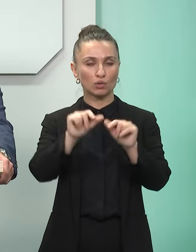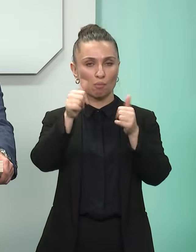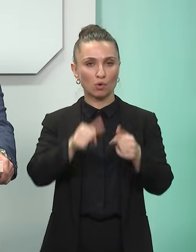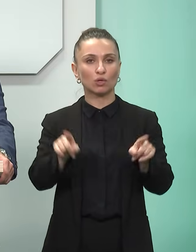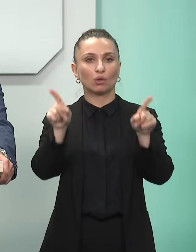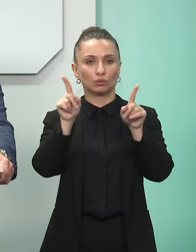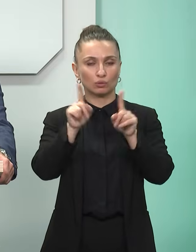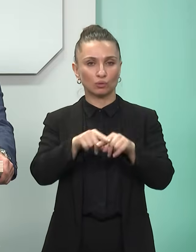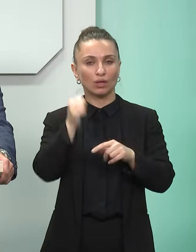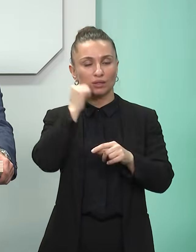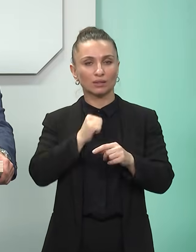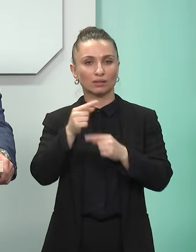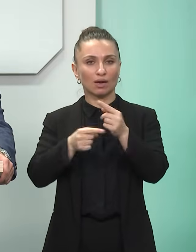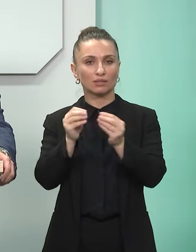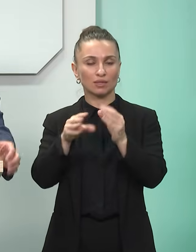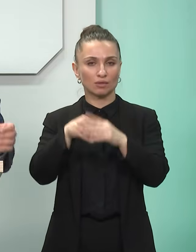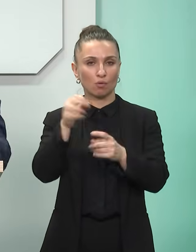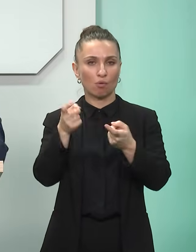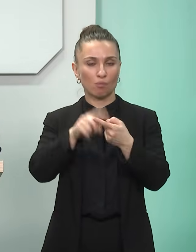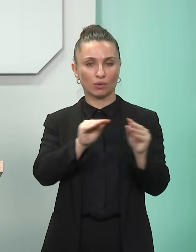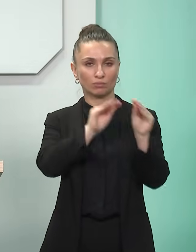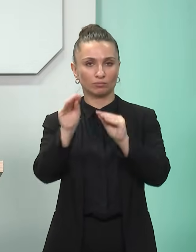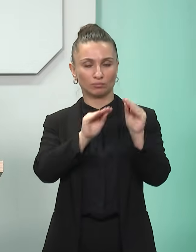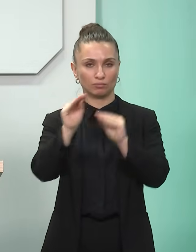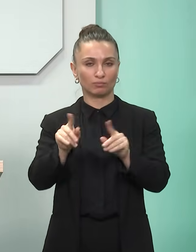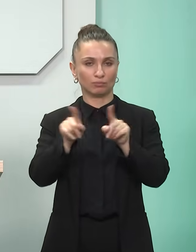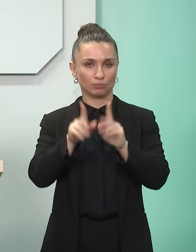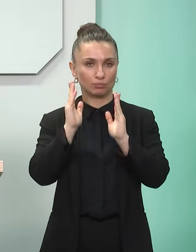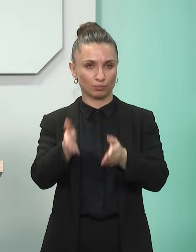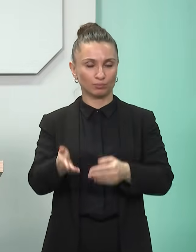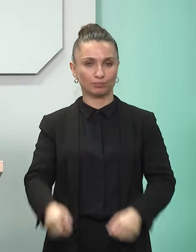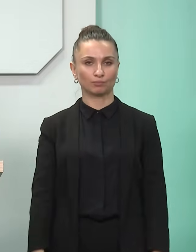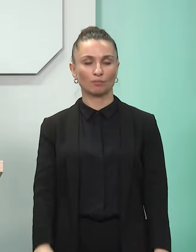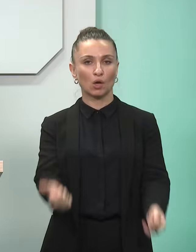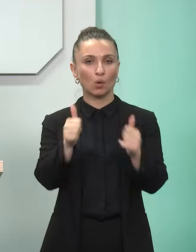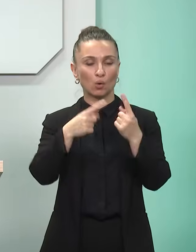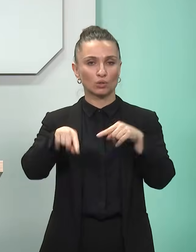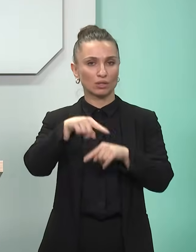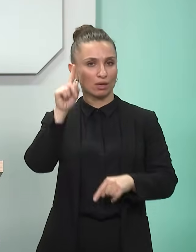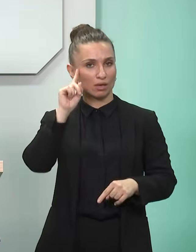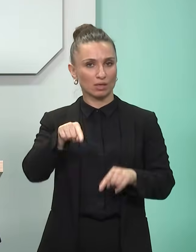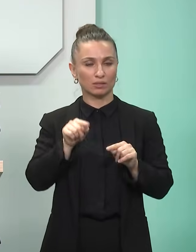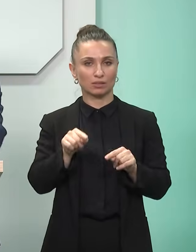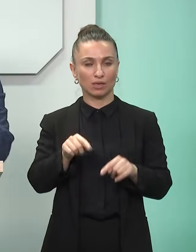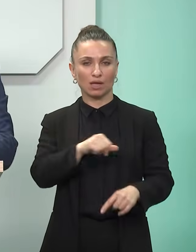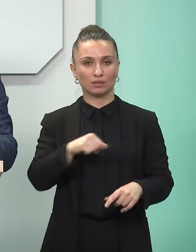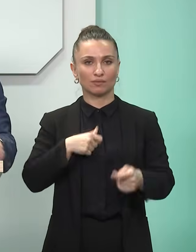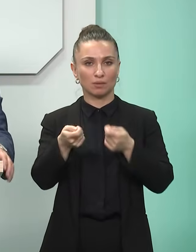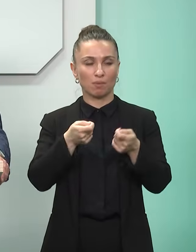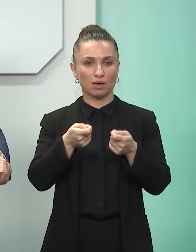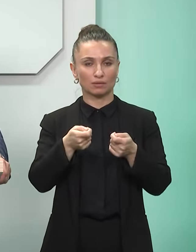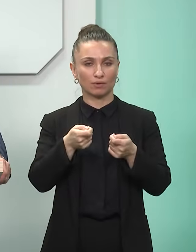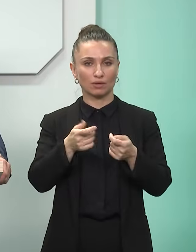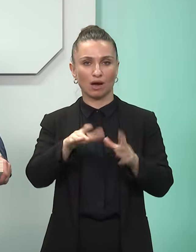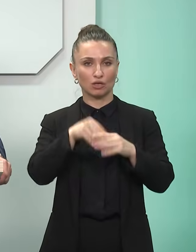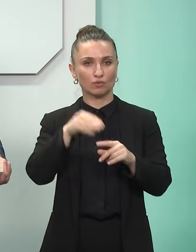მოდერნიზებულ, ისევე ტრადიციული საარჩევნო უბნების შემთხვევაში. როგორც მოგეხსენებათ, თვითმმართველობის